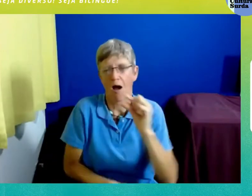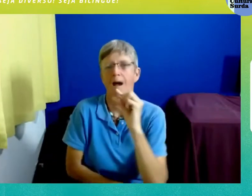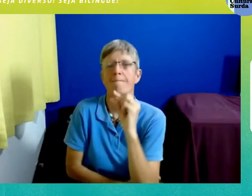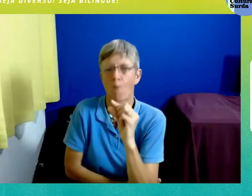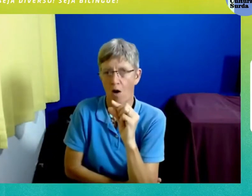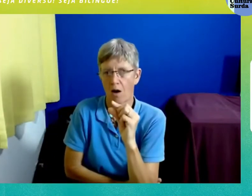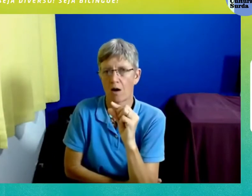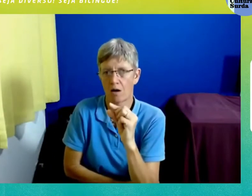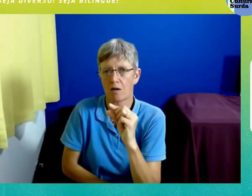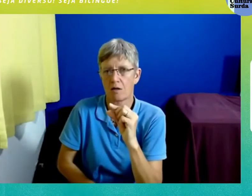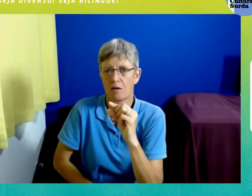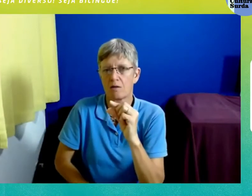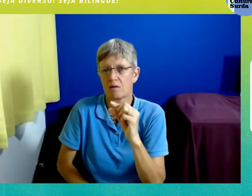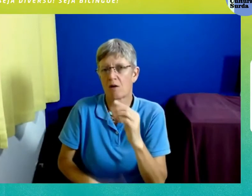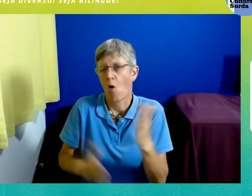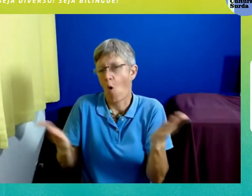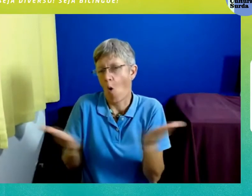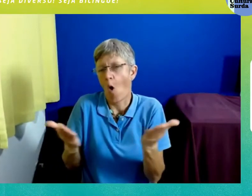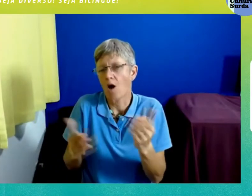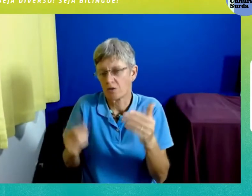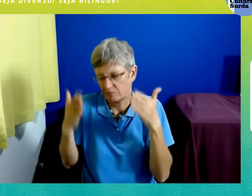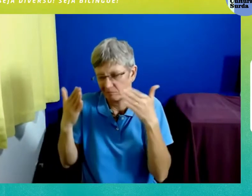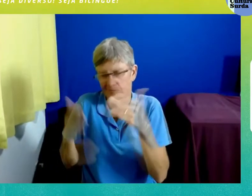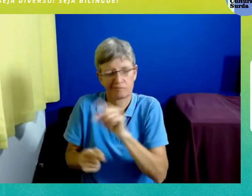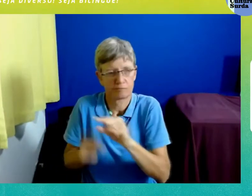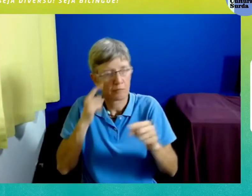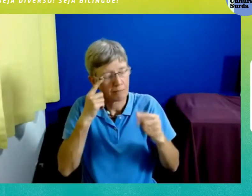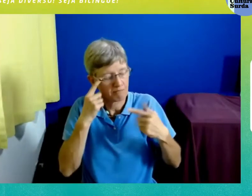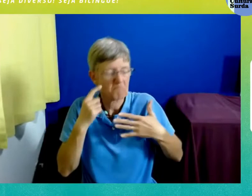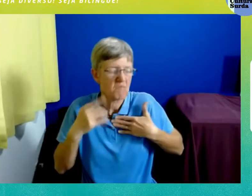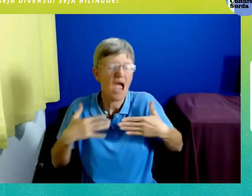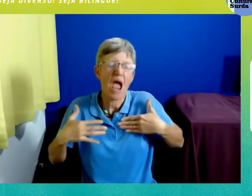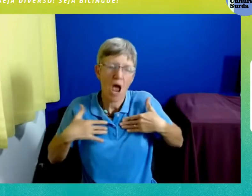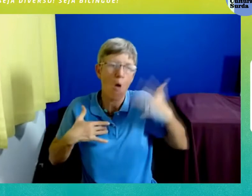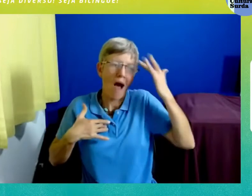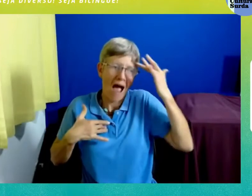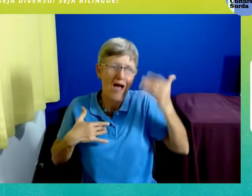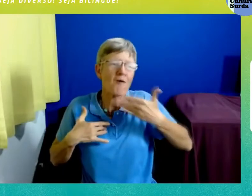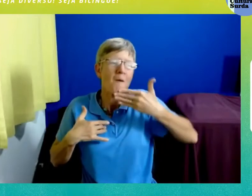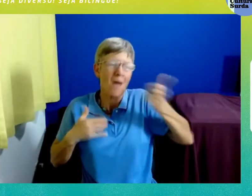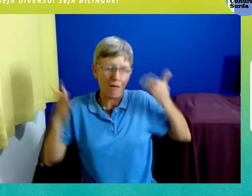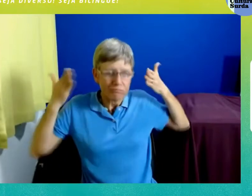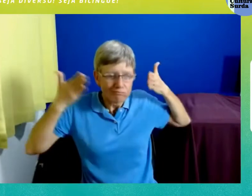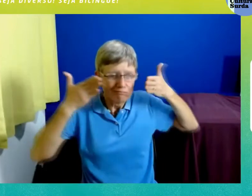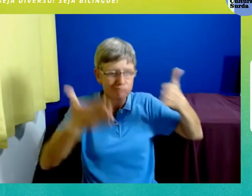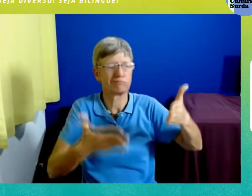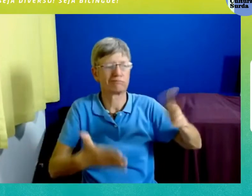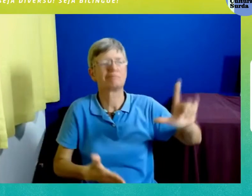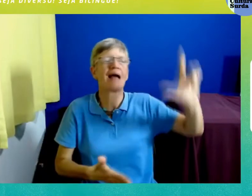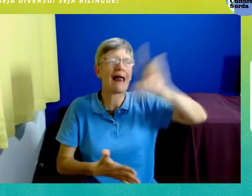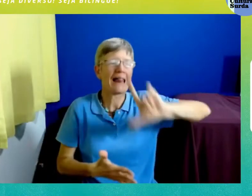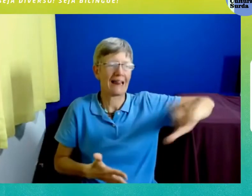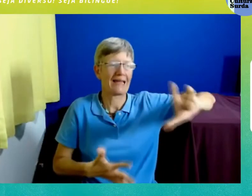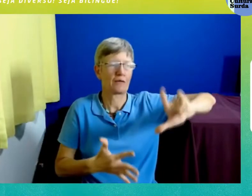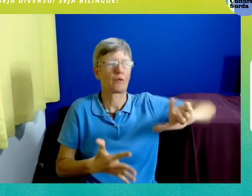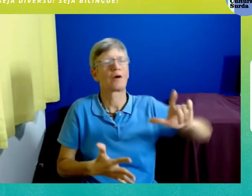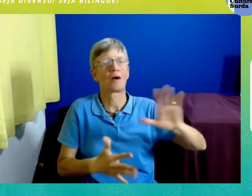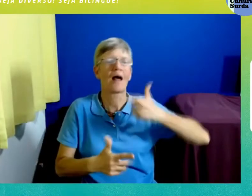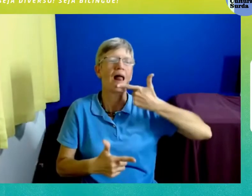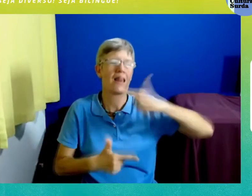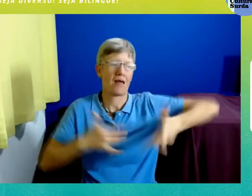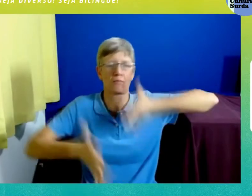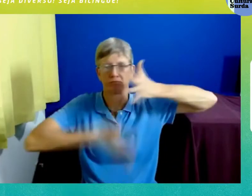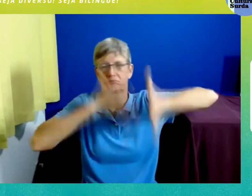ela é uma quantidade menor. Ela às vezes não tem muito nessa área. Eu acho melhor